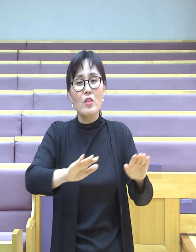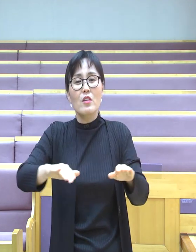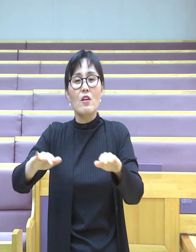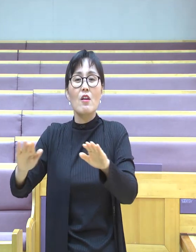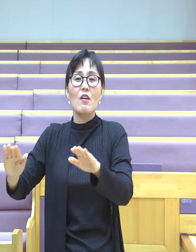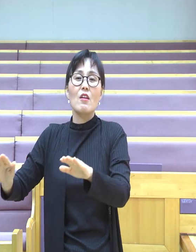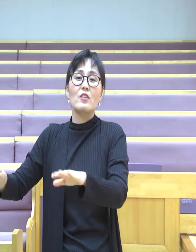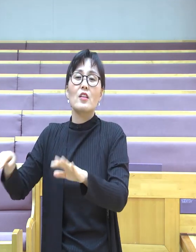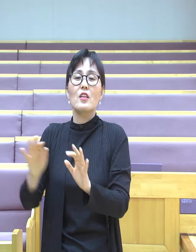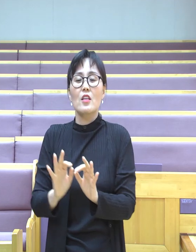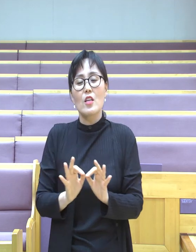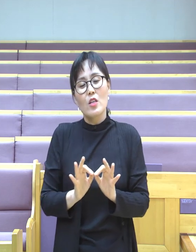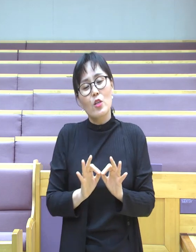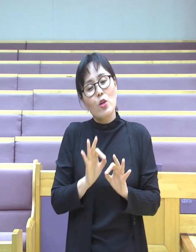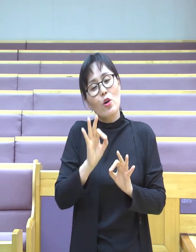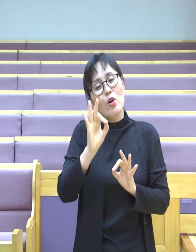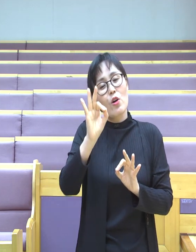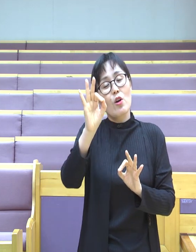물결이